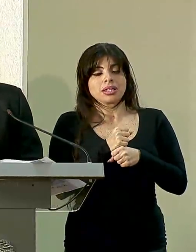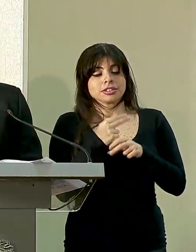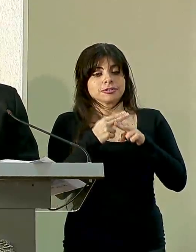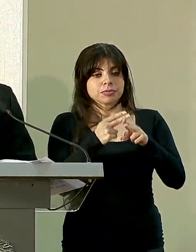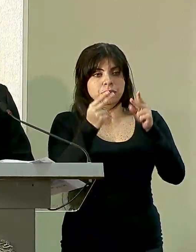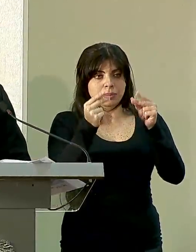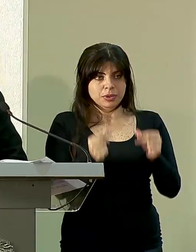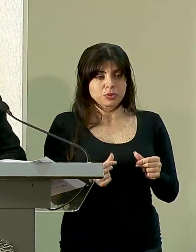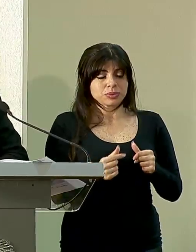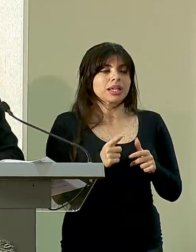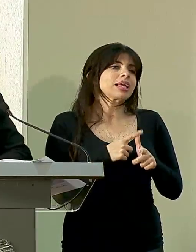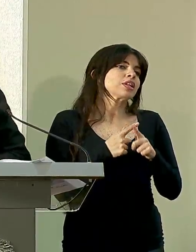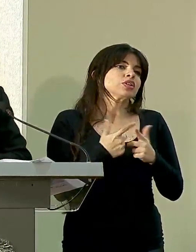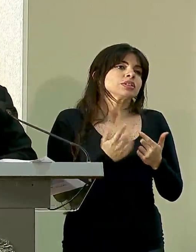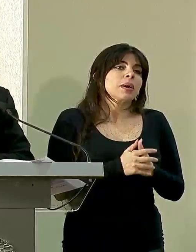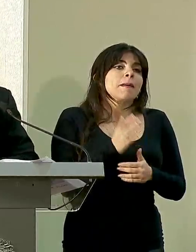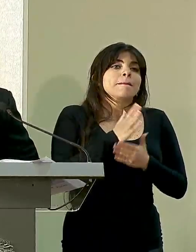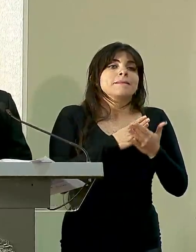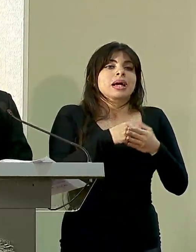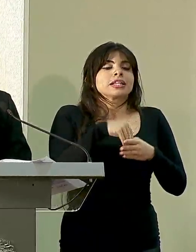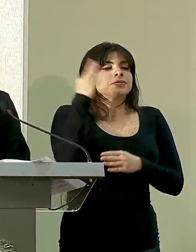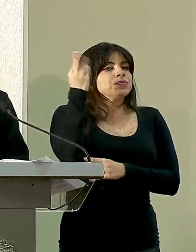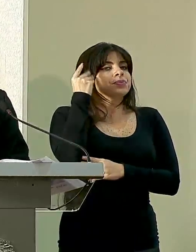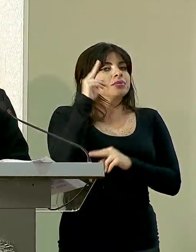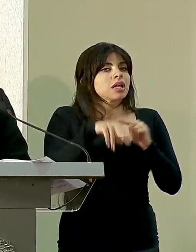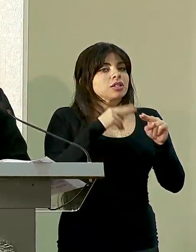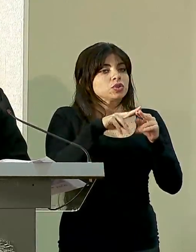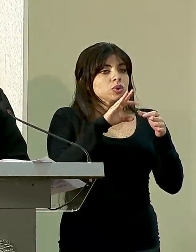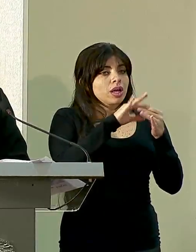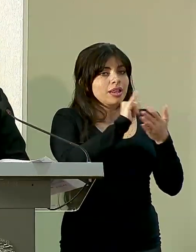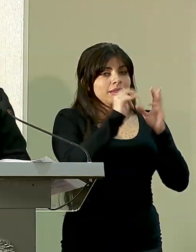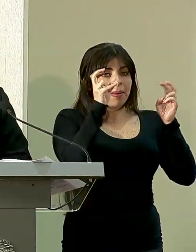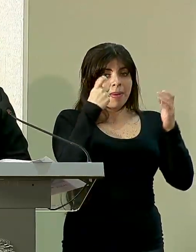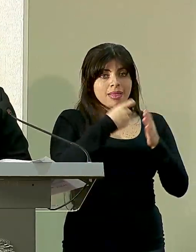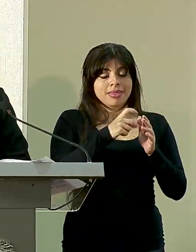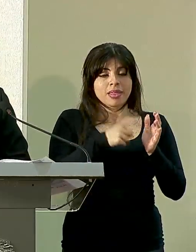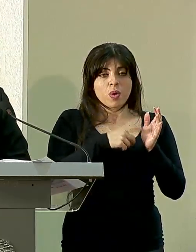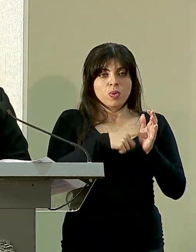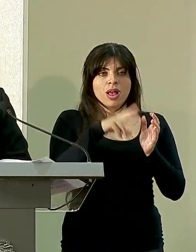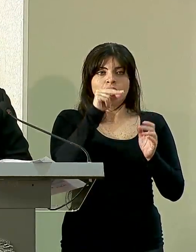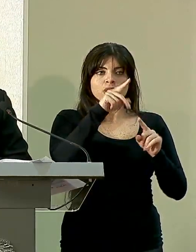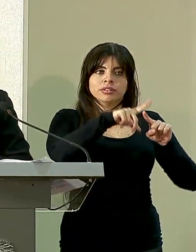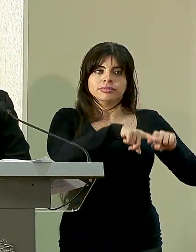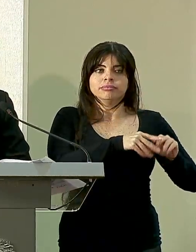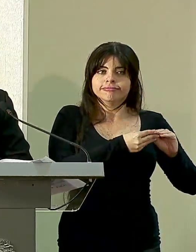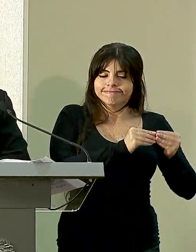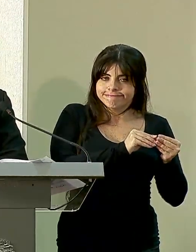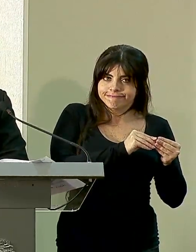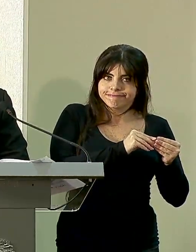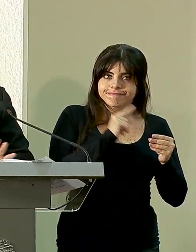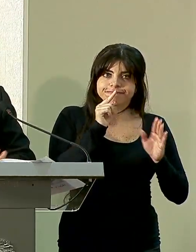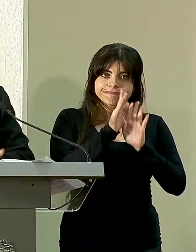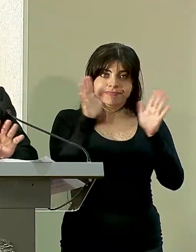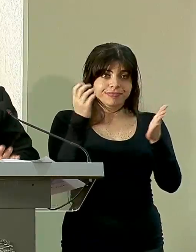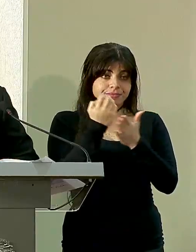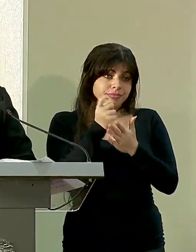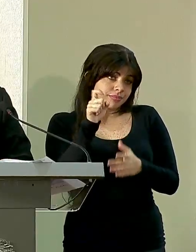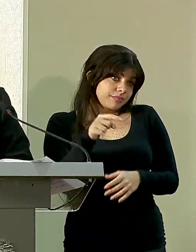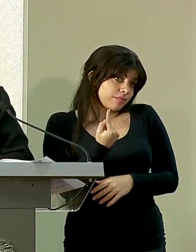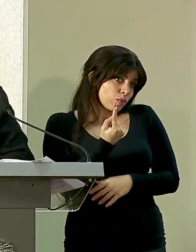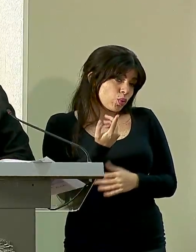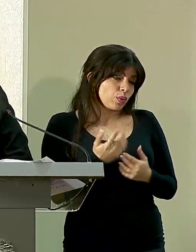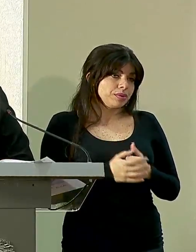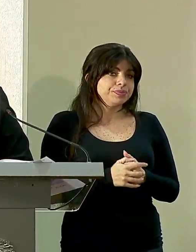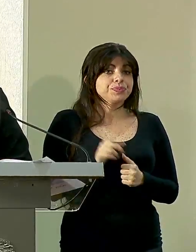asignación presupuestaria. Entonces, creo que parte de la reflexión nacional alrededor de la deuda no está en el número, no es si macroeconómicamente, bueno, debe ser uno más